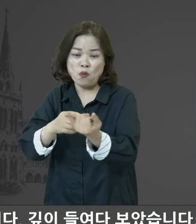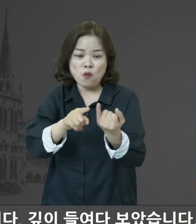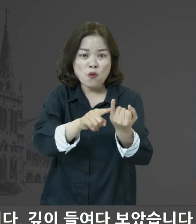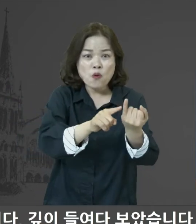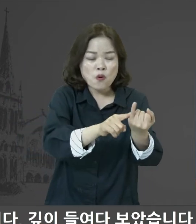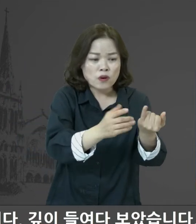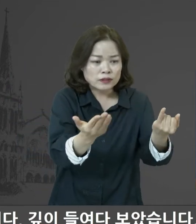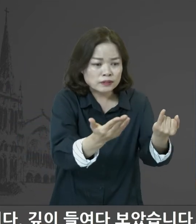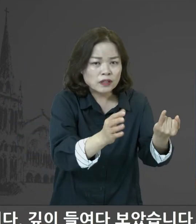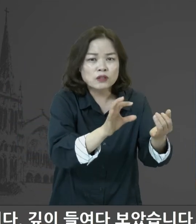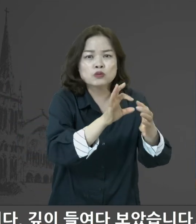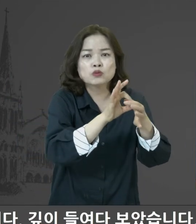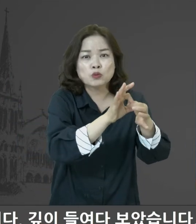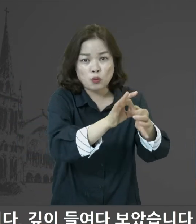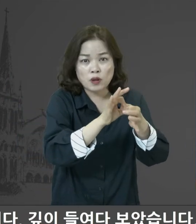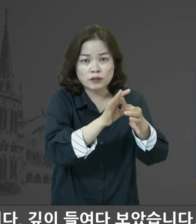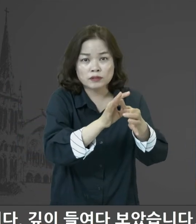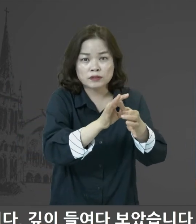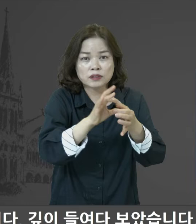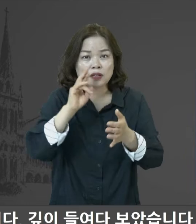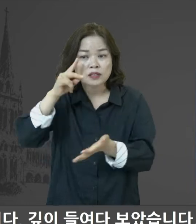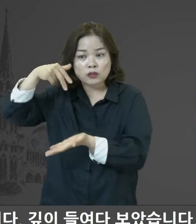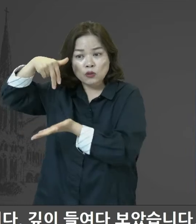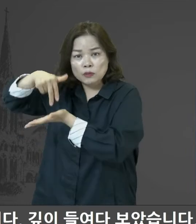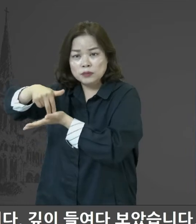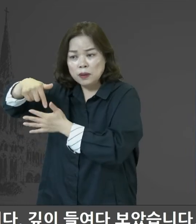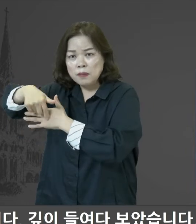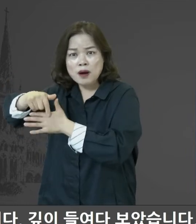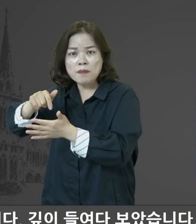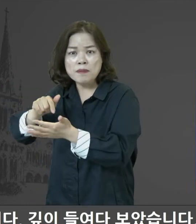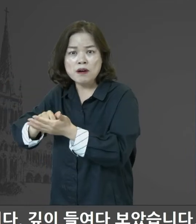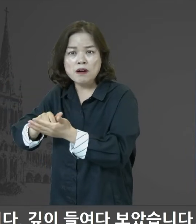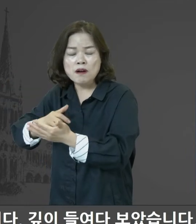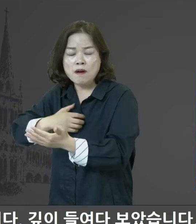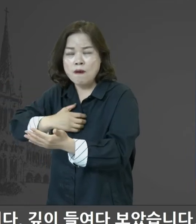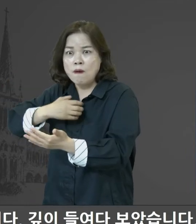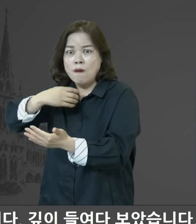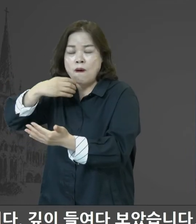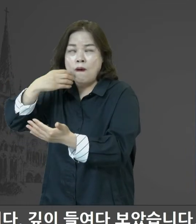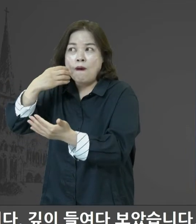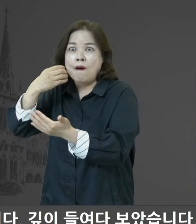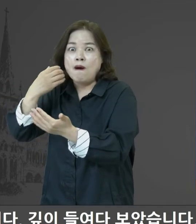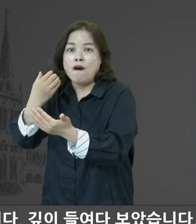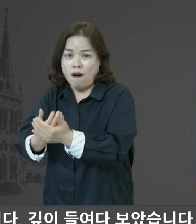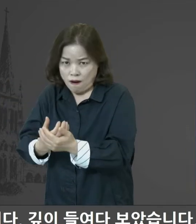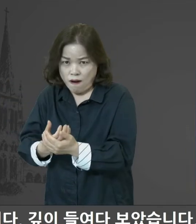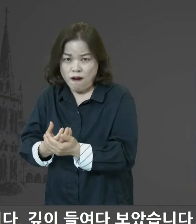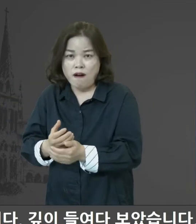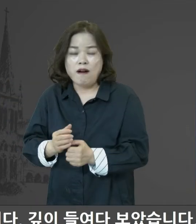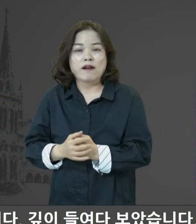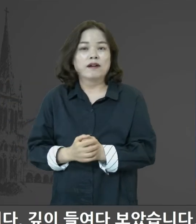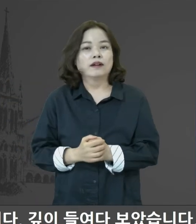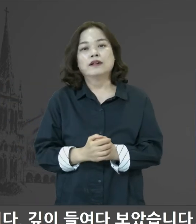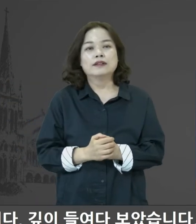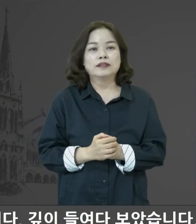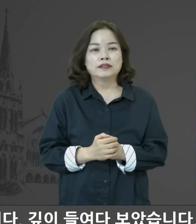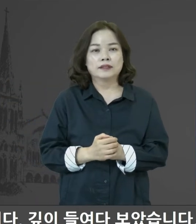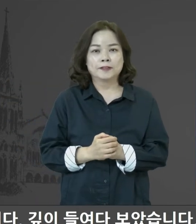베베의 사역을 통해서 사도 바울의 마음에 감동을 받은 것입니다.